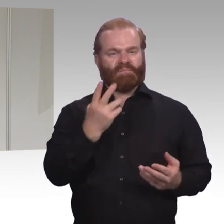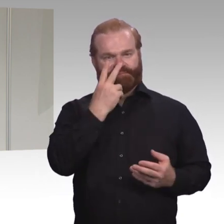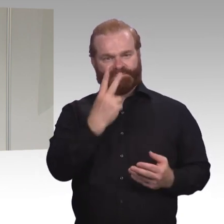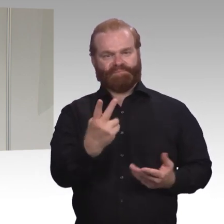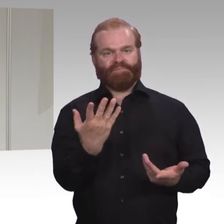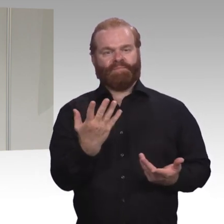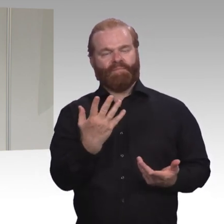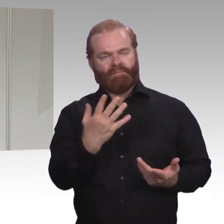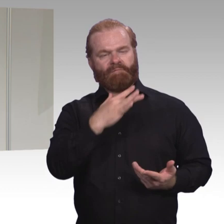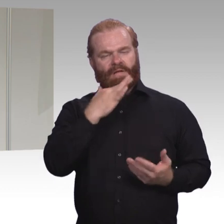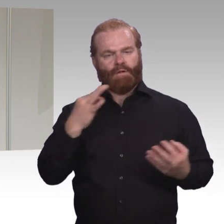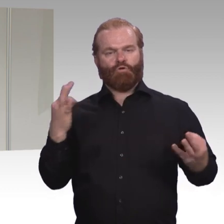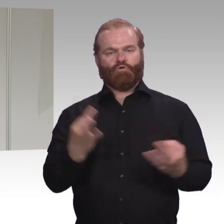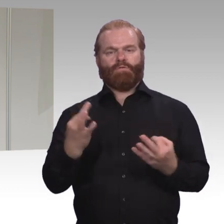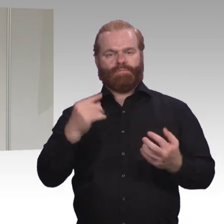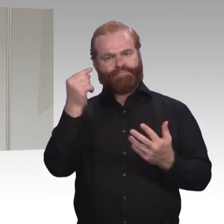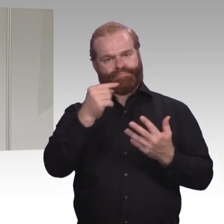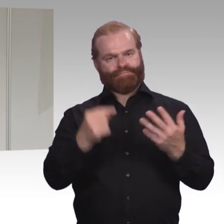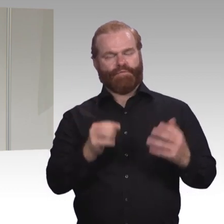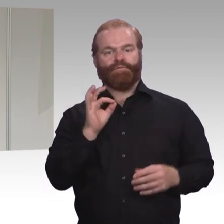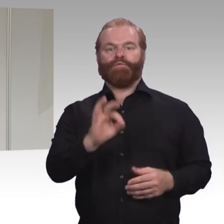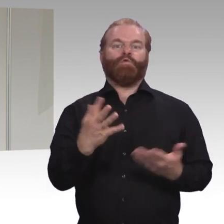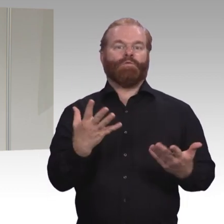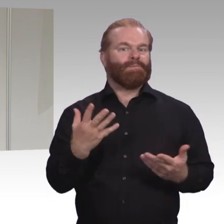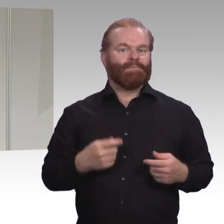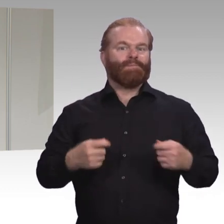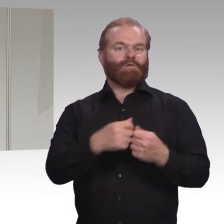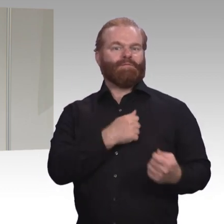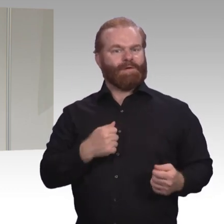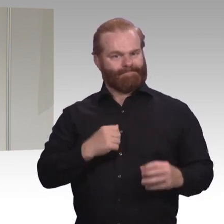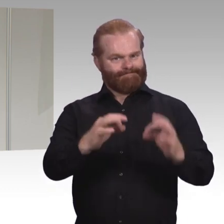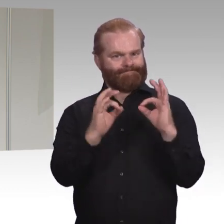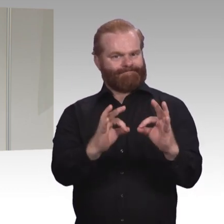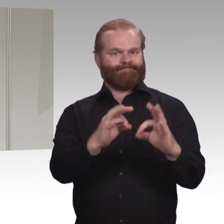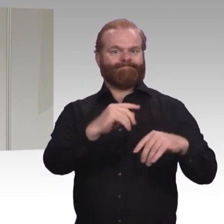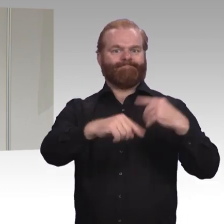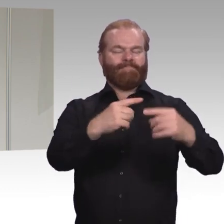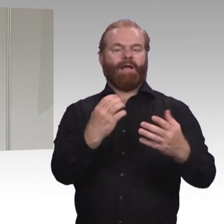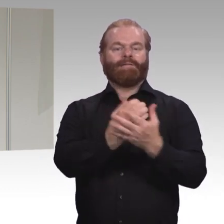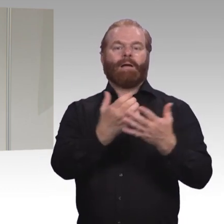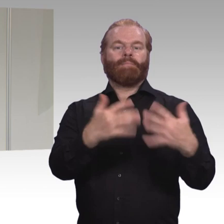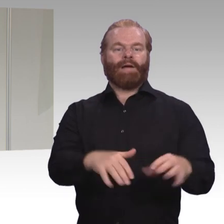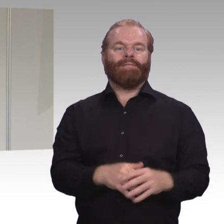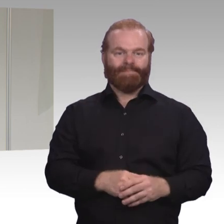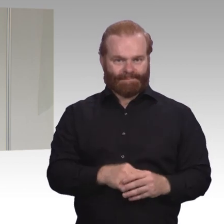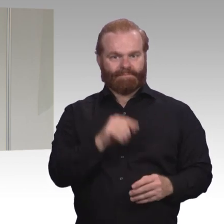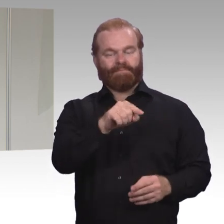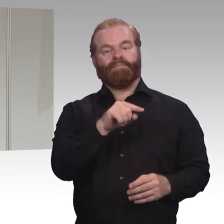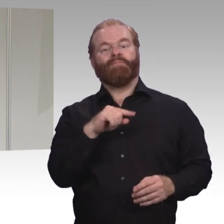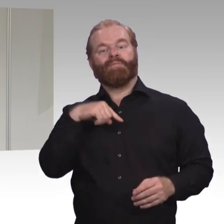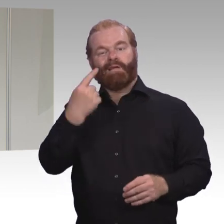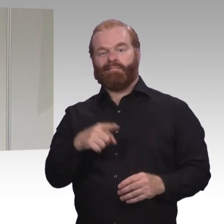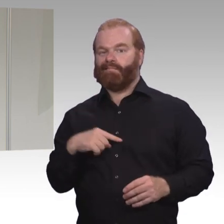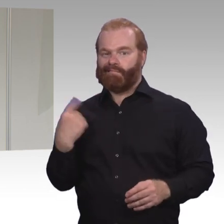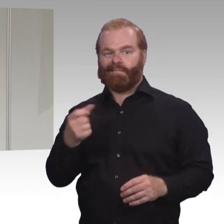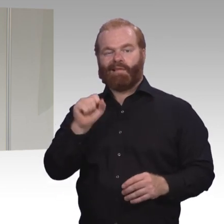sein kann. Und lassen Sie mich zurückkommen auf Paul Löbe, den der Bundestagspräsident eben